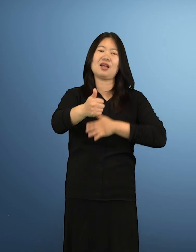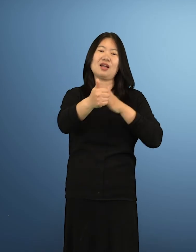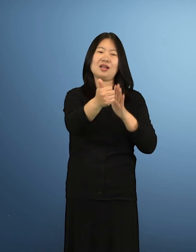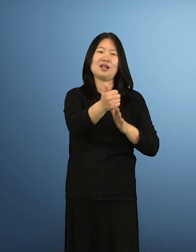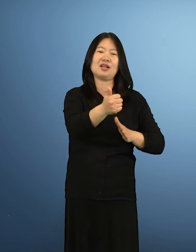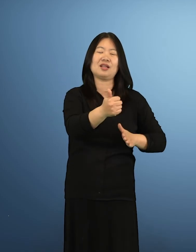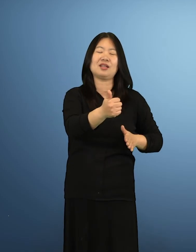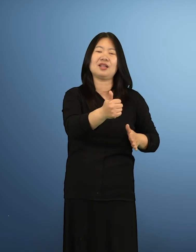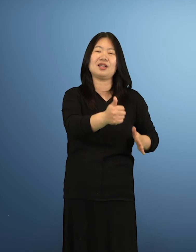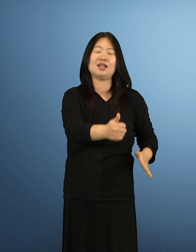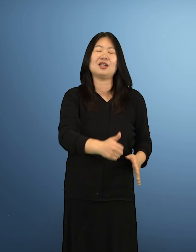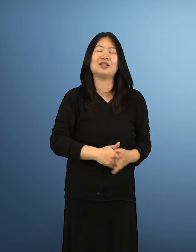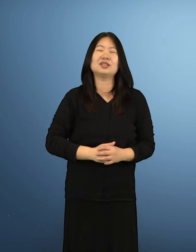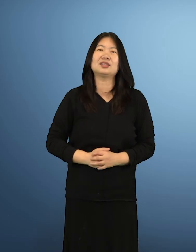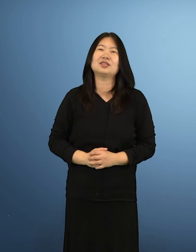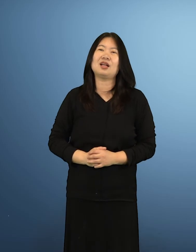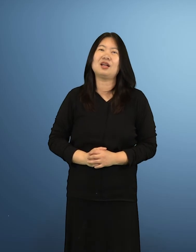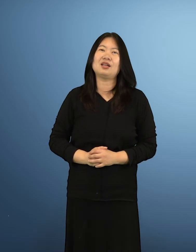돌아가자.